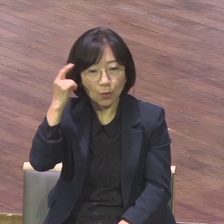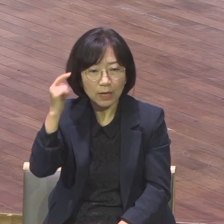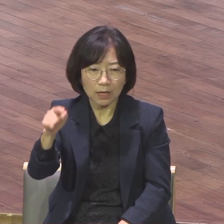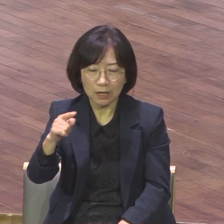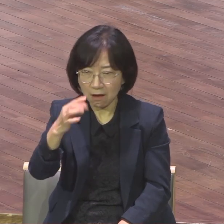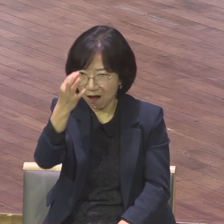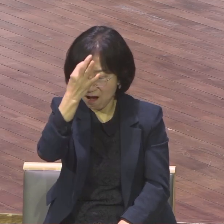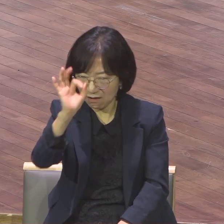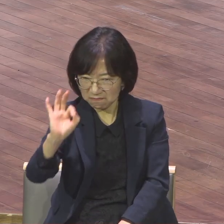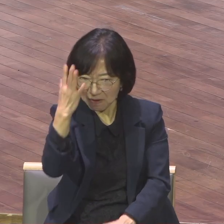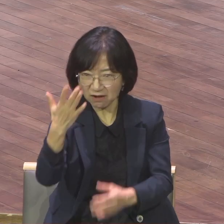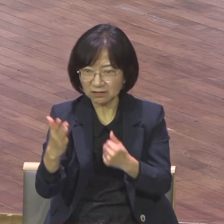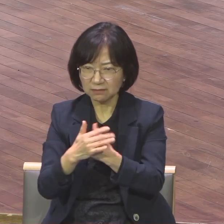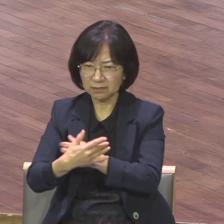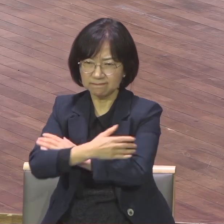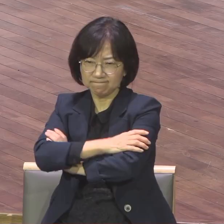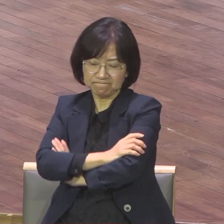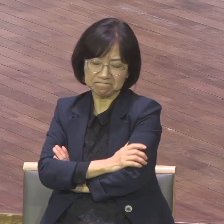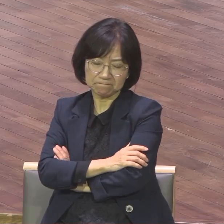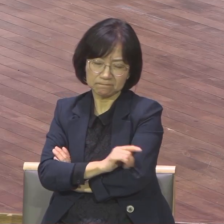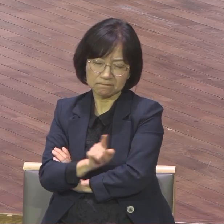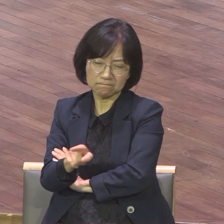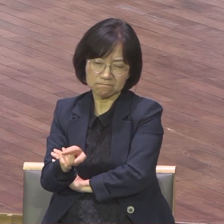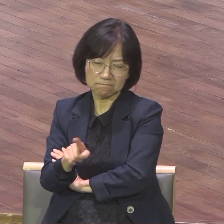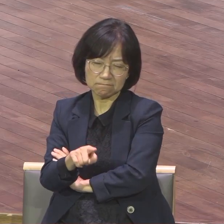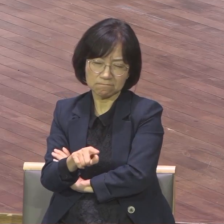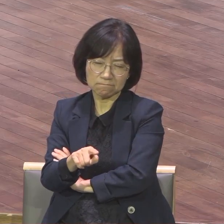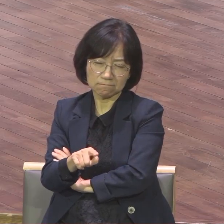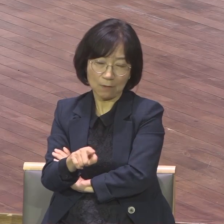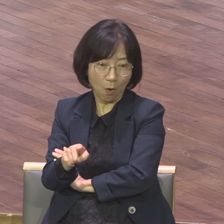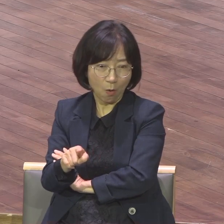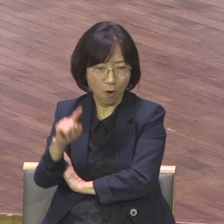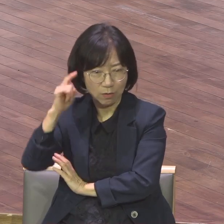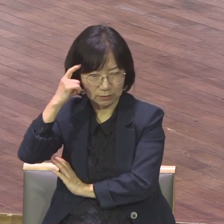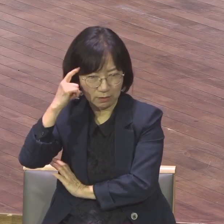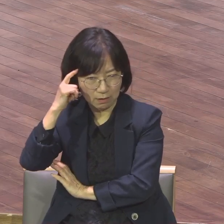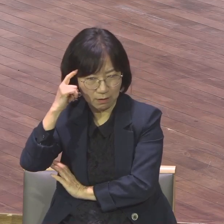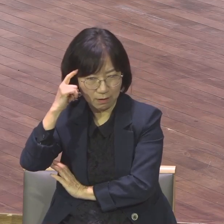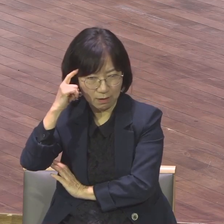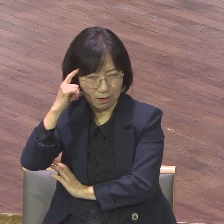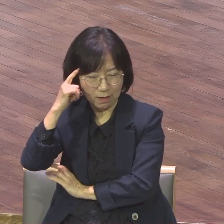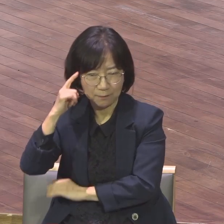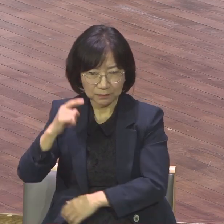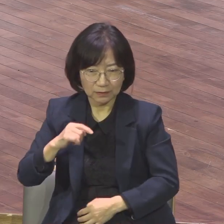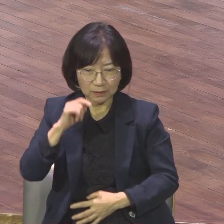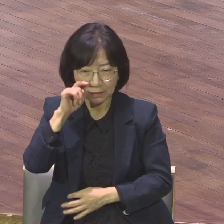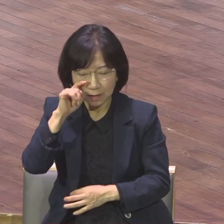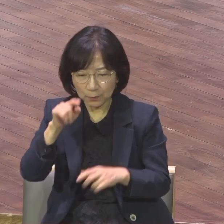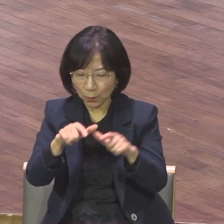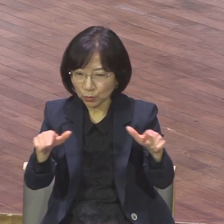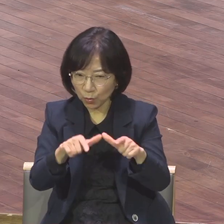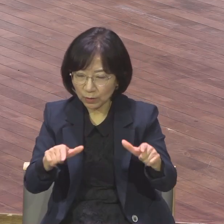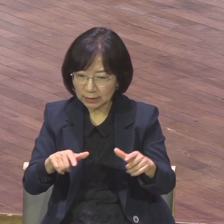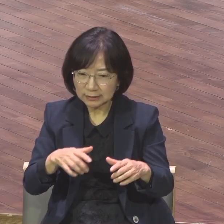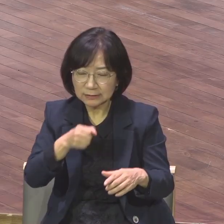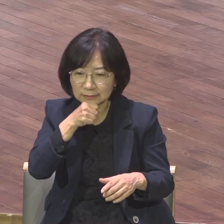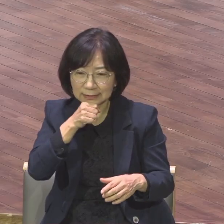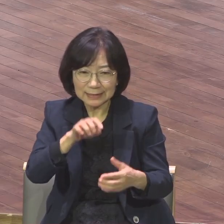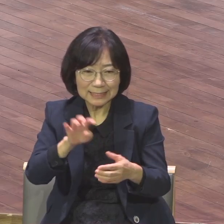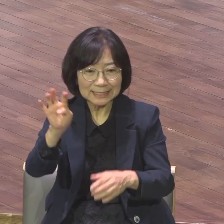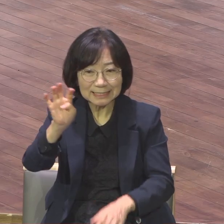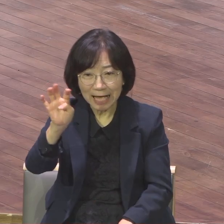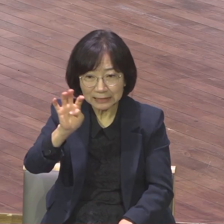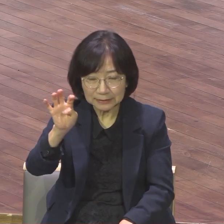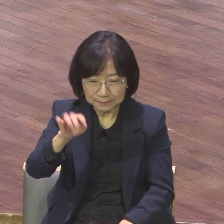돼. 딱 보고 세수 내수 고수들은요 40수 보면 40수, 50수.